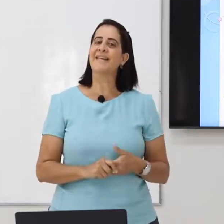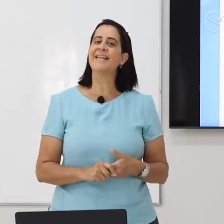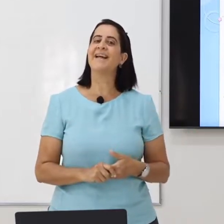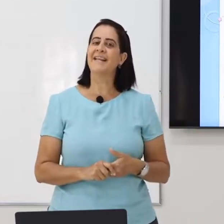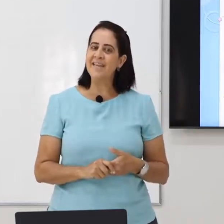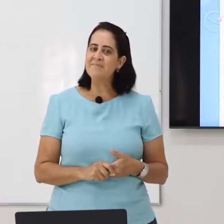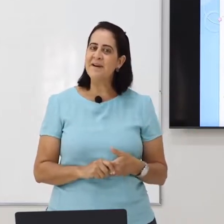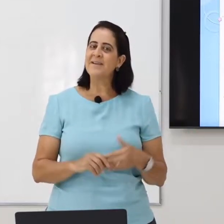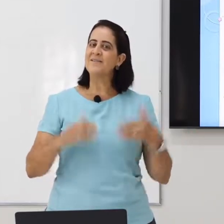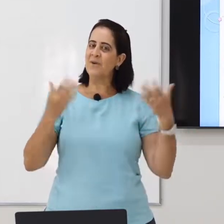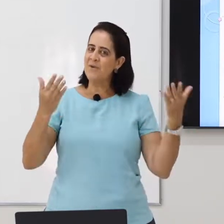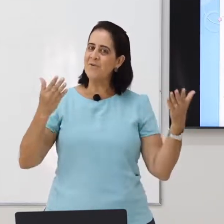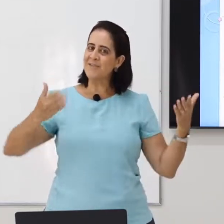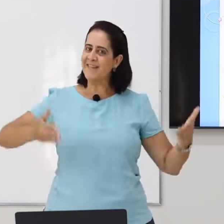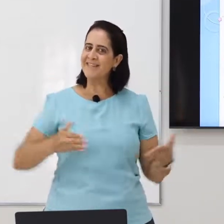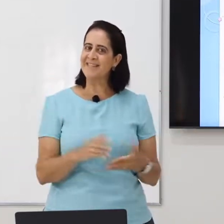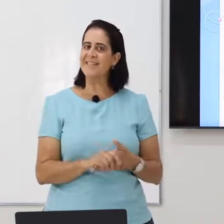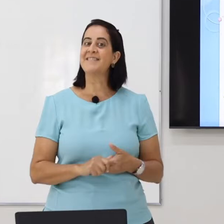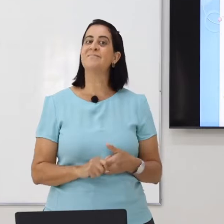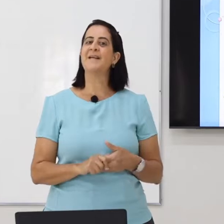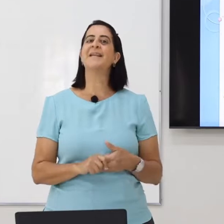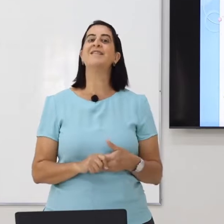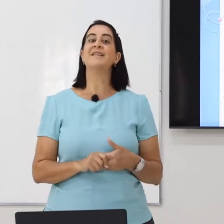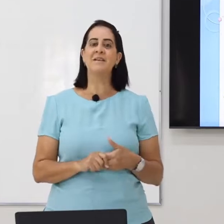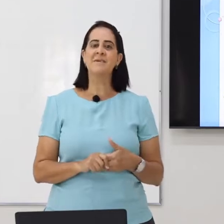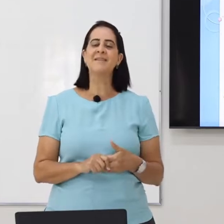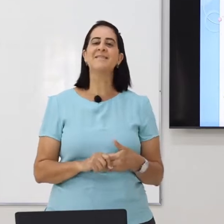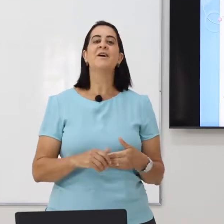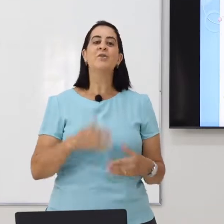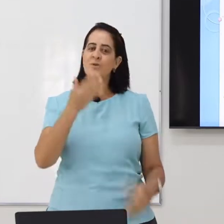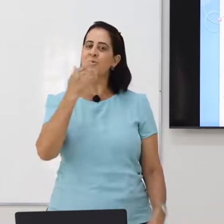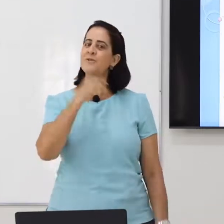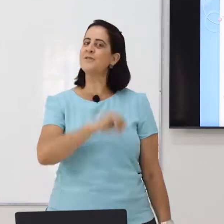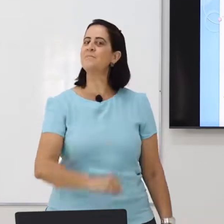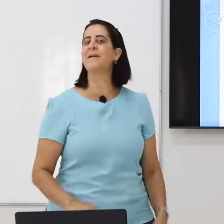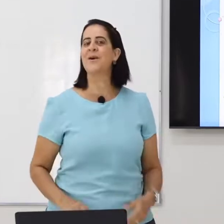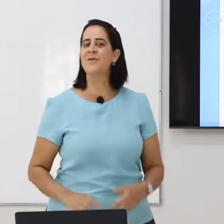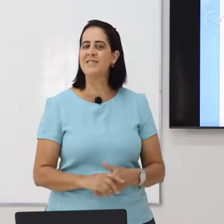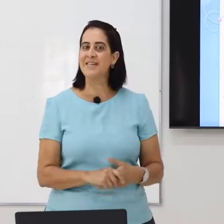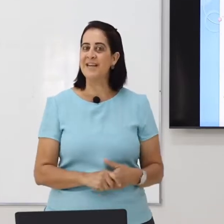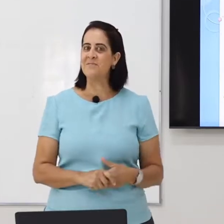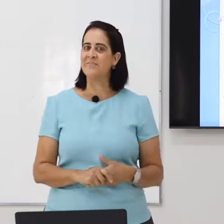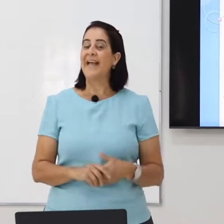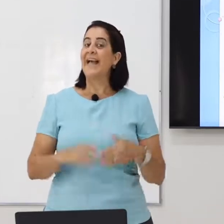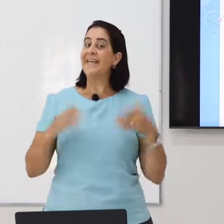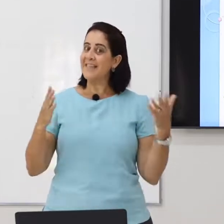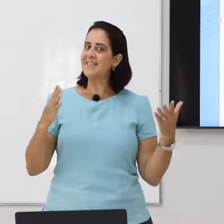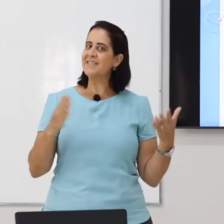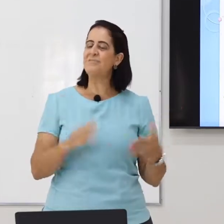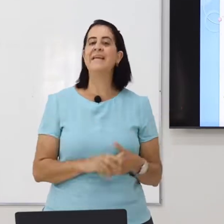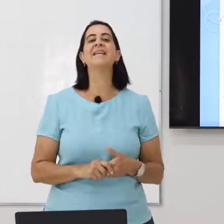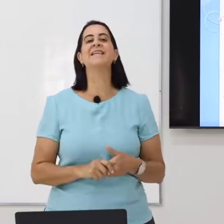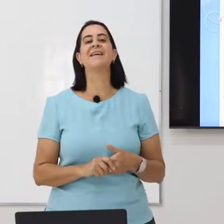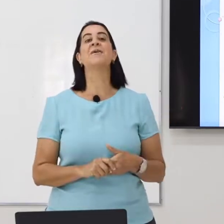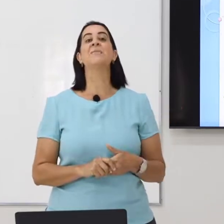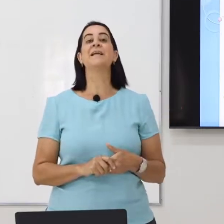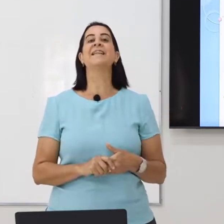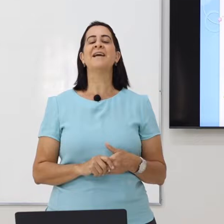Lenira Lima, estou com vocês nessa disciplina de Libras no curso de Pedagogia. Nessa disciplina já